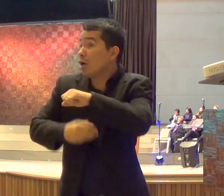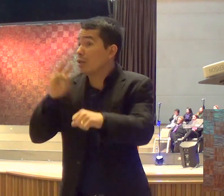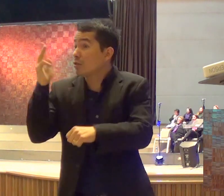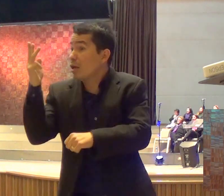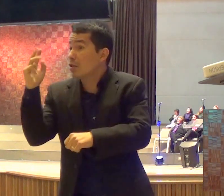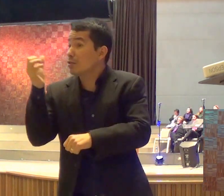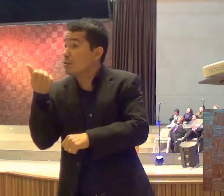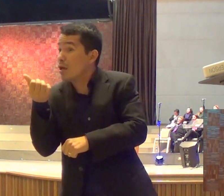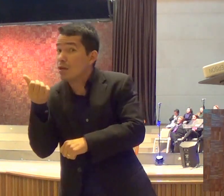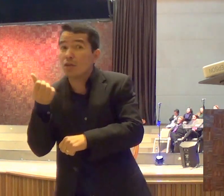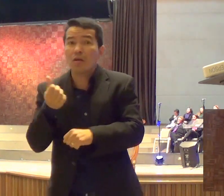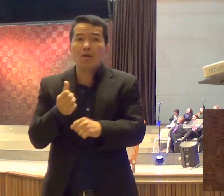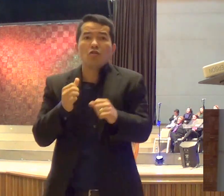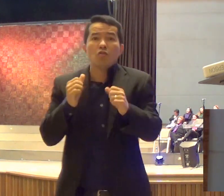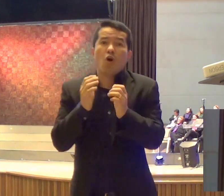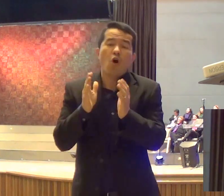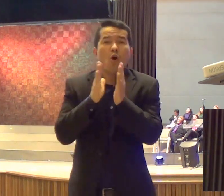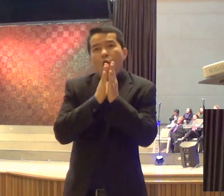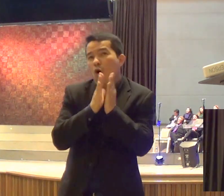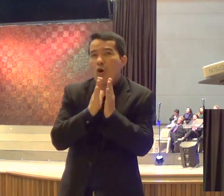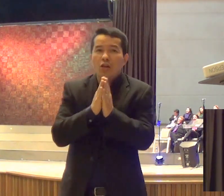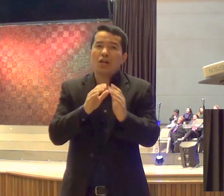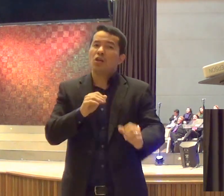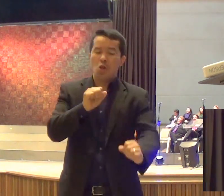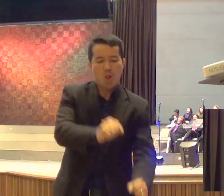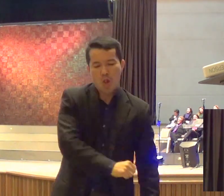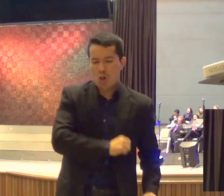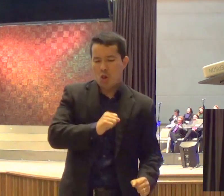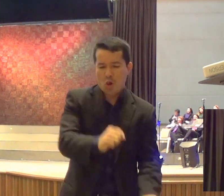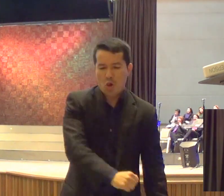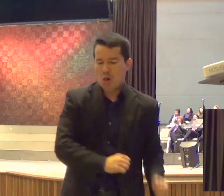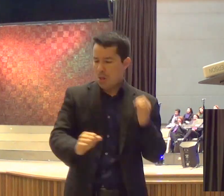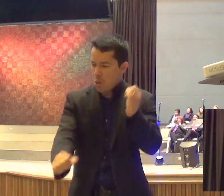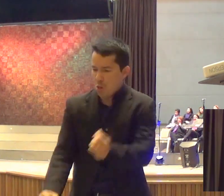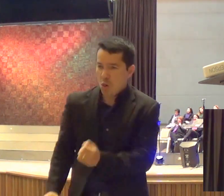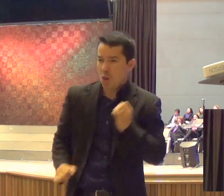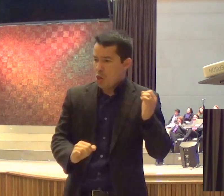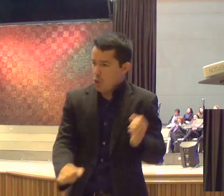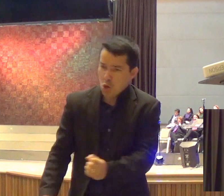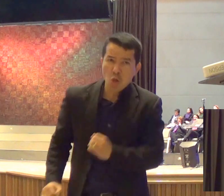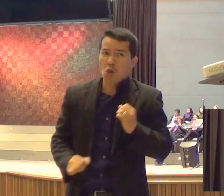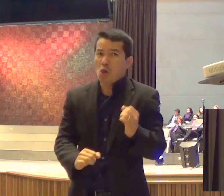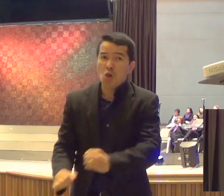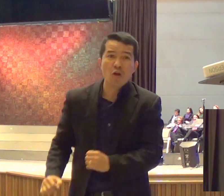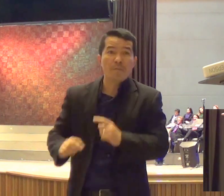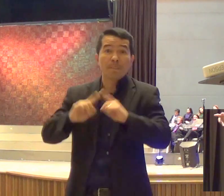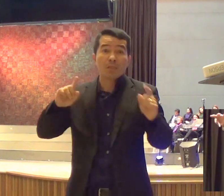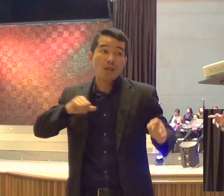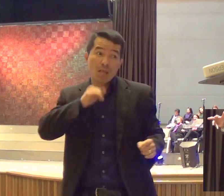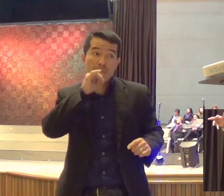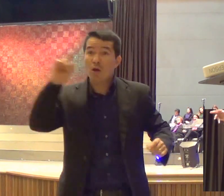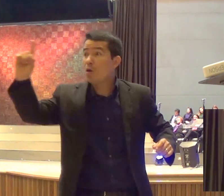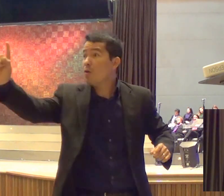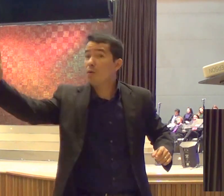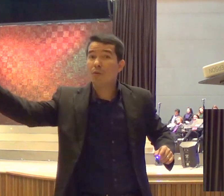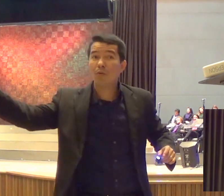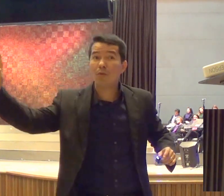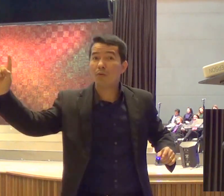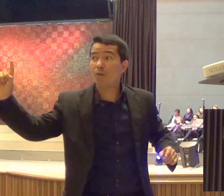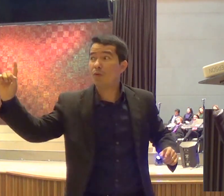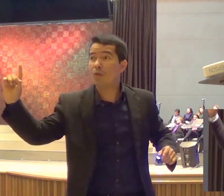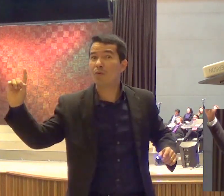uma crendice que em noite de tempestade se eles vissem um ser andando sobre o mar